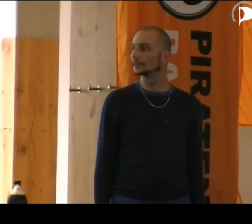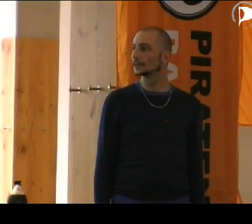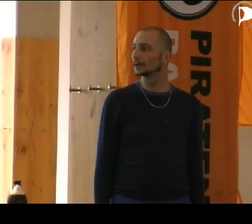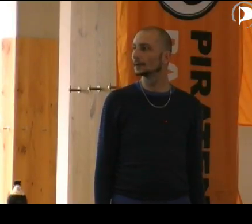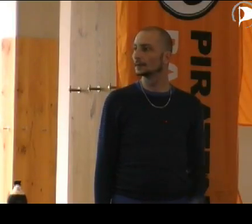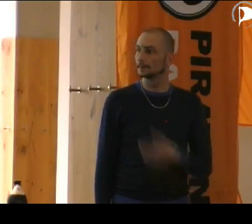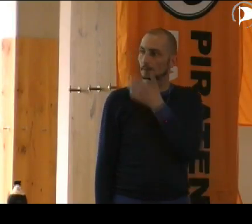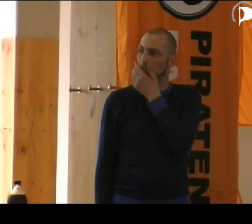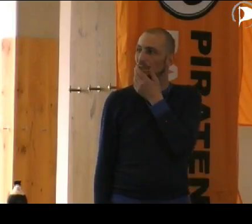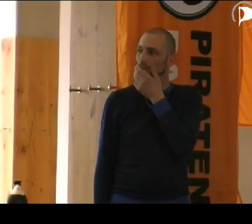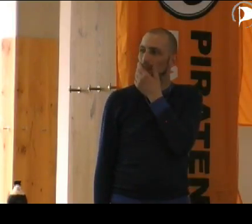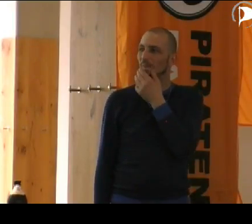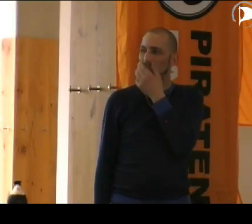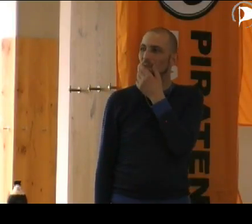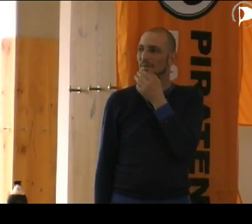wieder